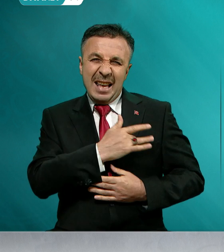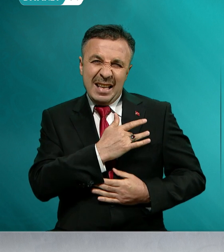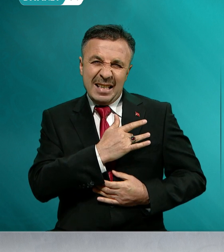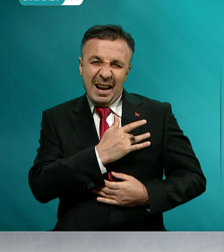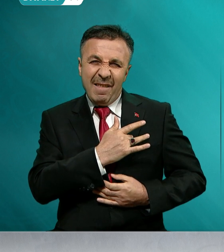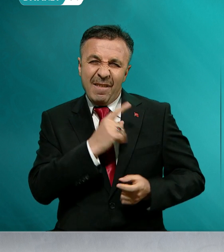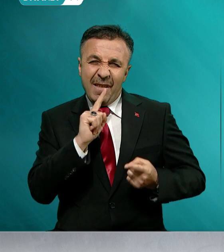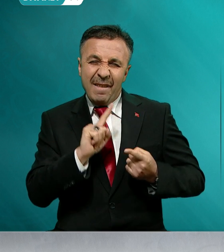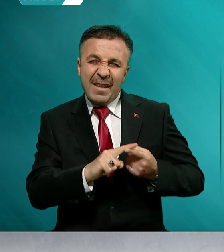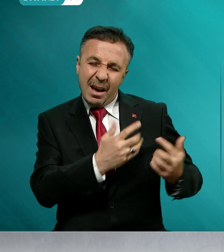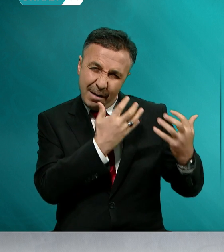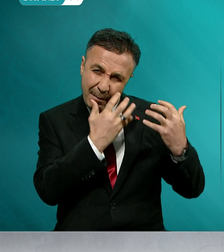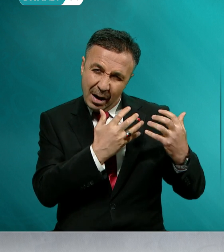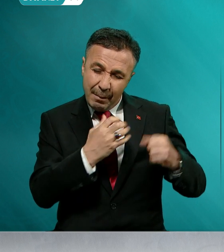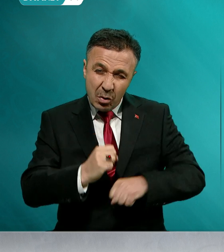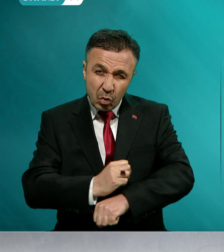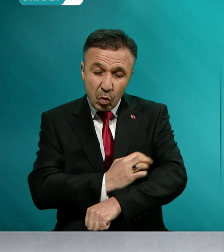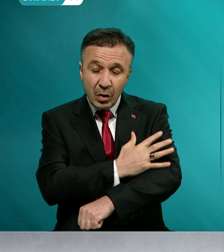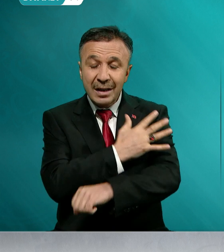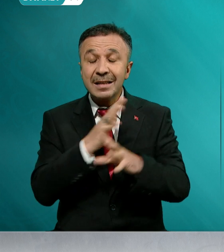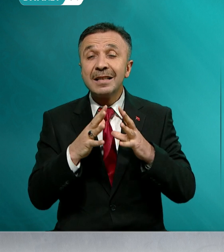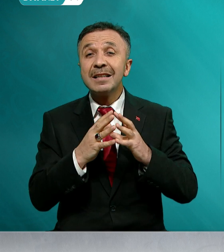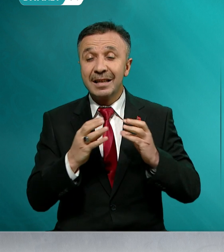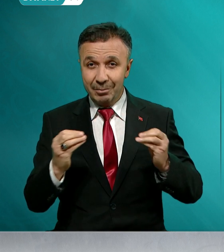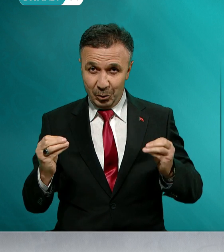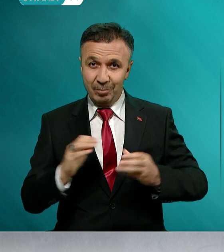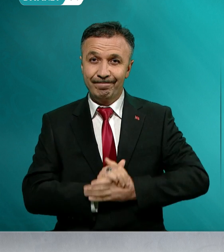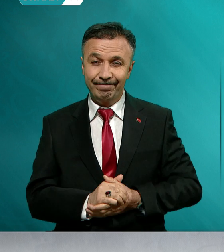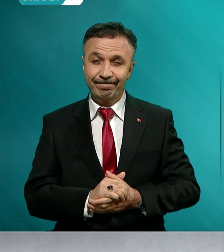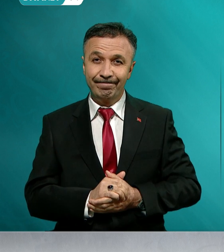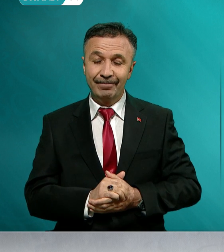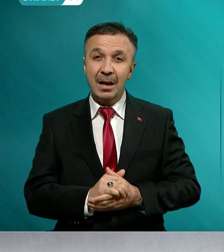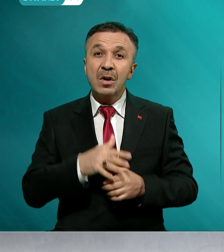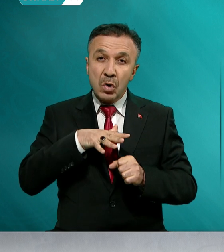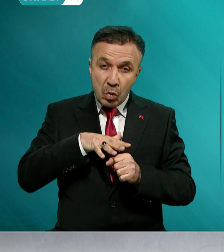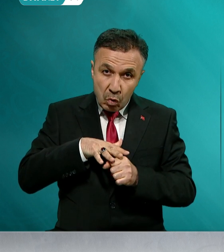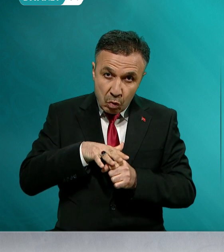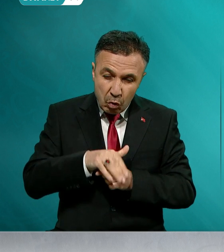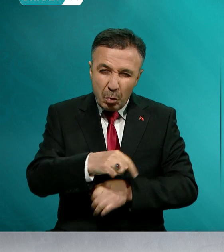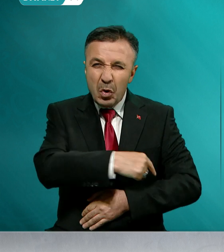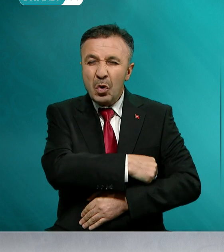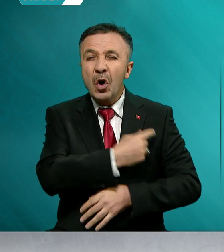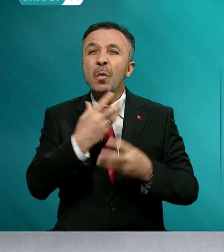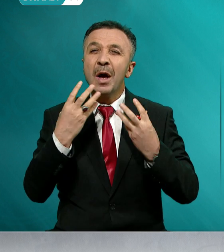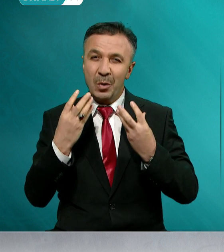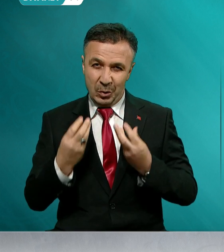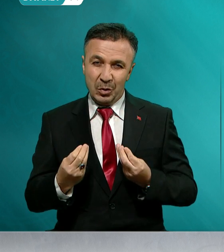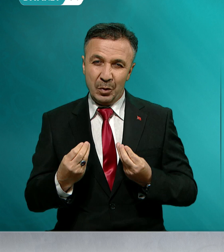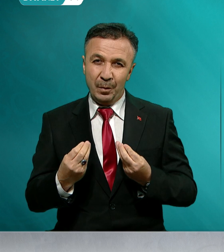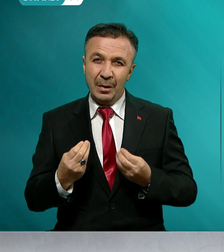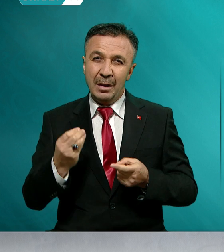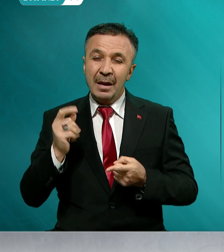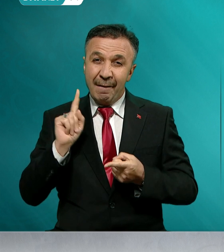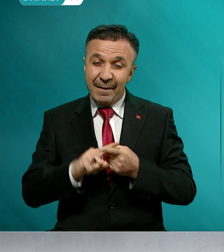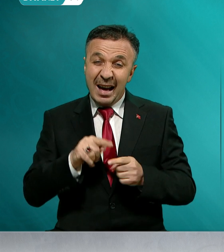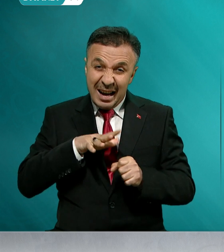vicdan ve merhamet duygularının yitirildiği iz zulmün sıradanlaştığı ve